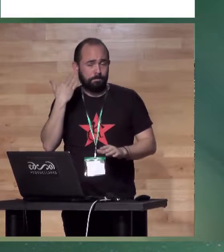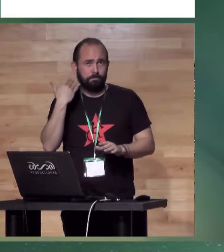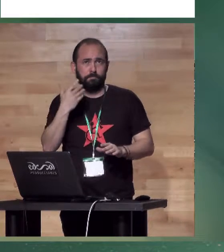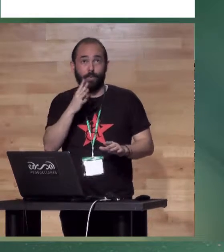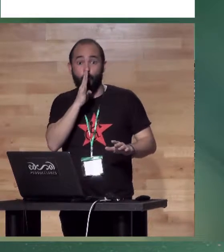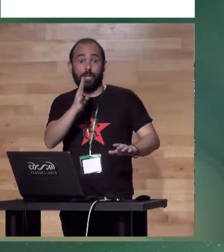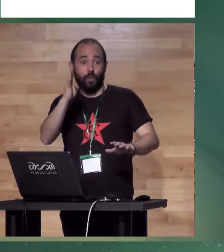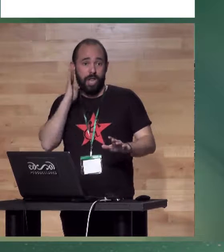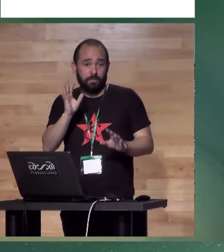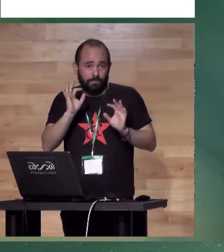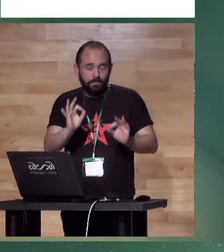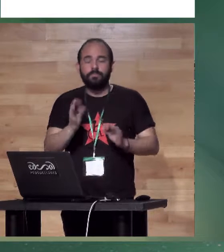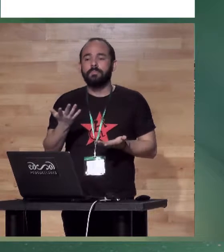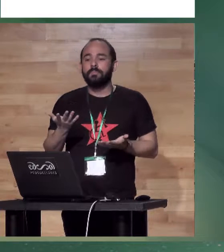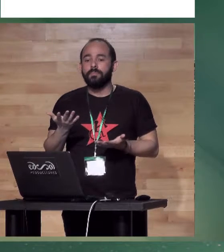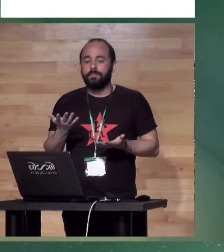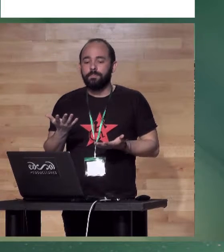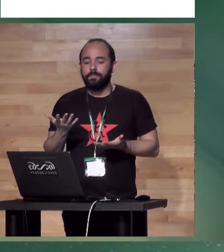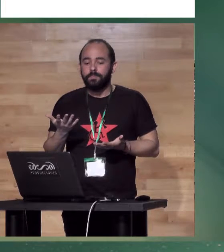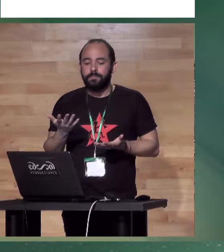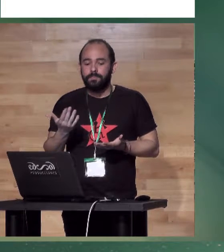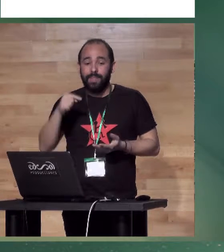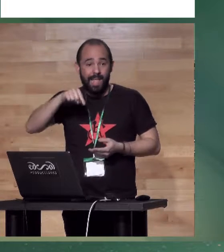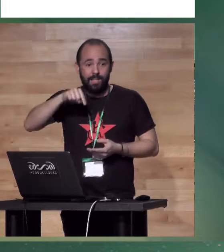No sé si puede haber cambios en esto, ¿no? Hace 4 años,